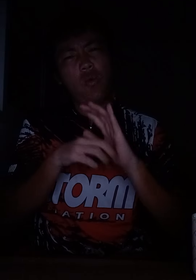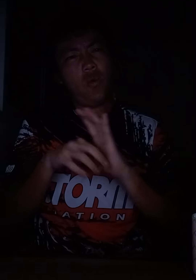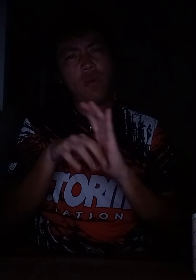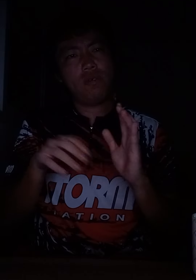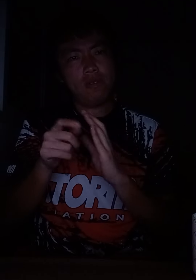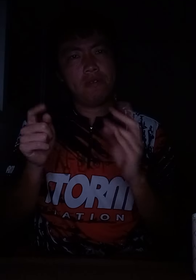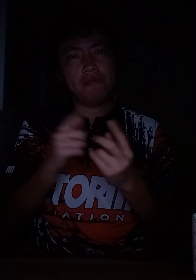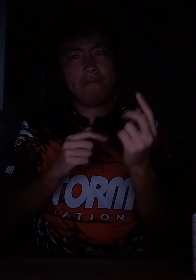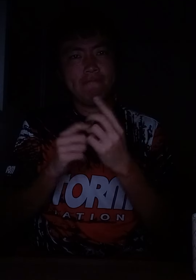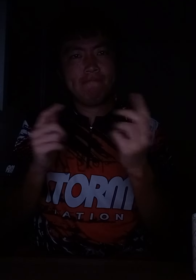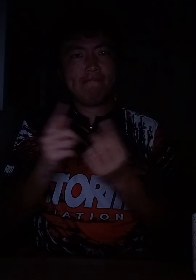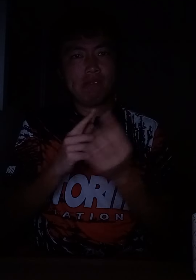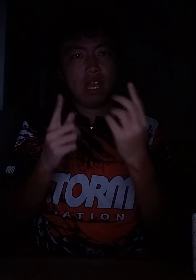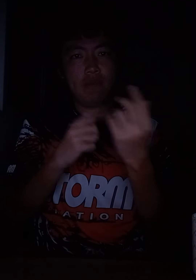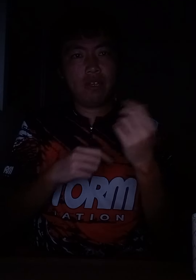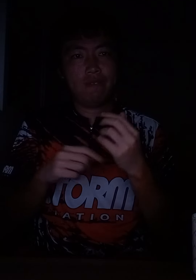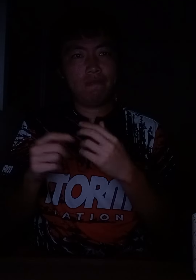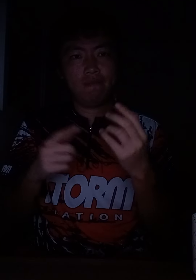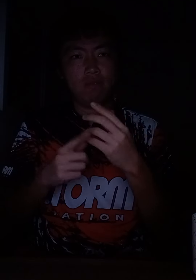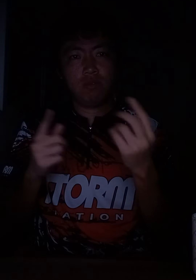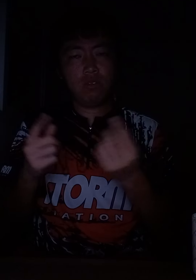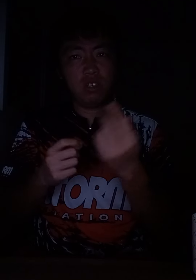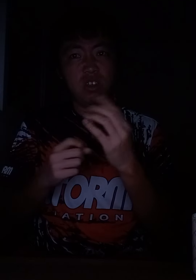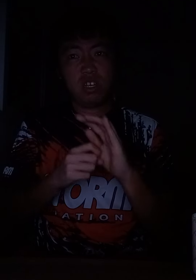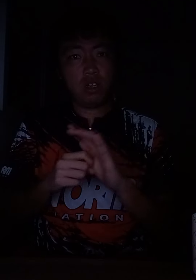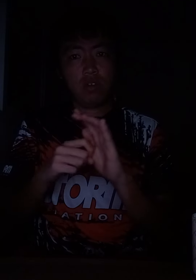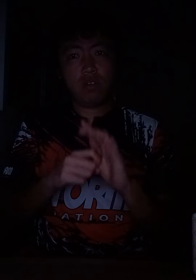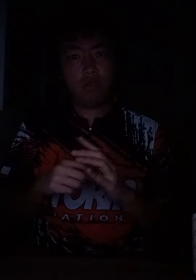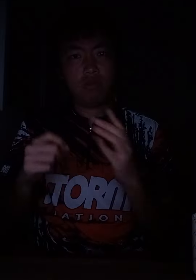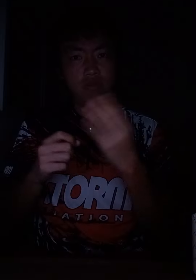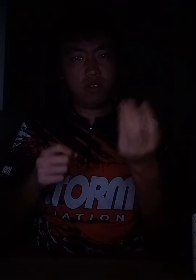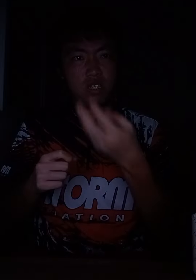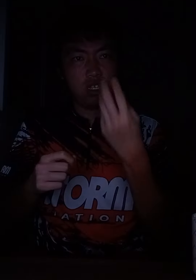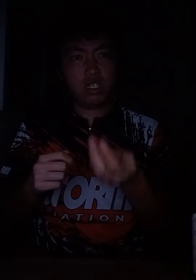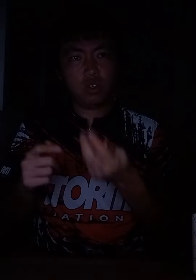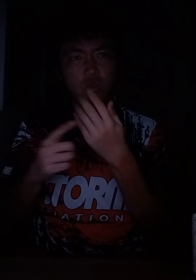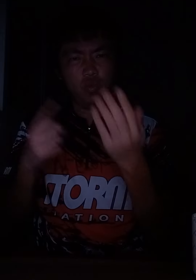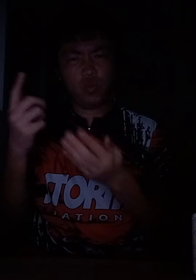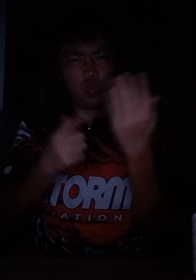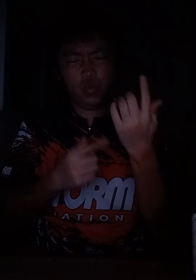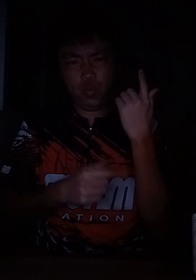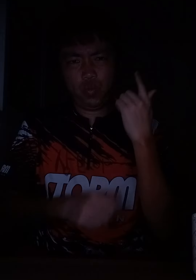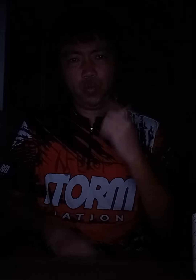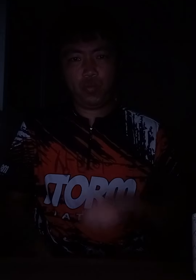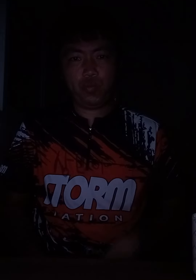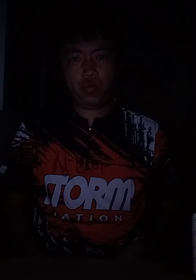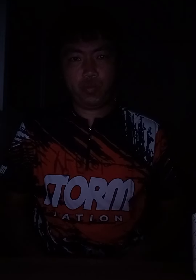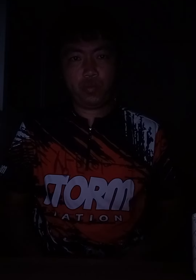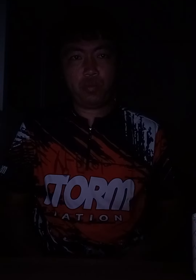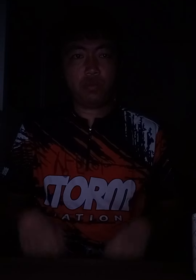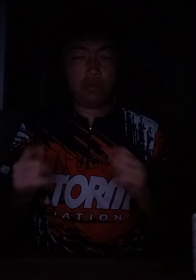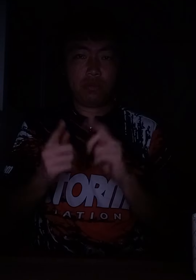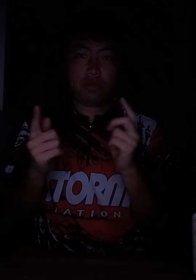받은 70대 할머니가 자신이 코로나 환자라고 소리치는 등 소란을 피웠습니다. 동작구 140번인